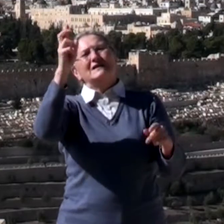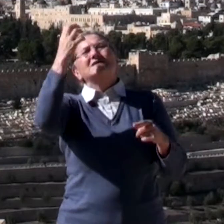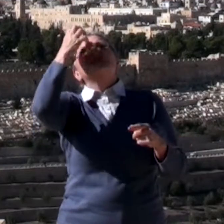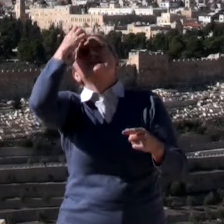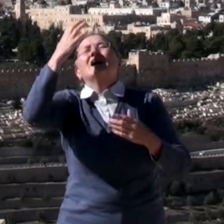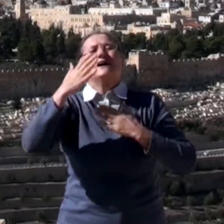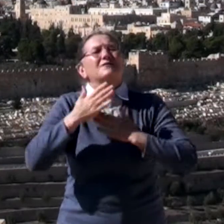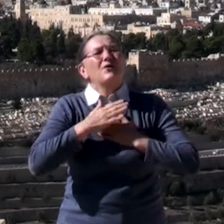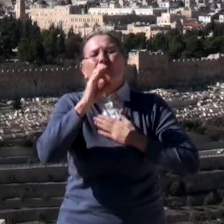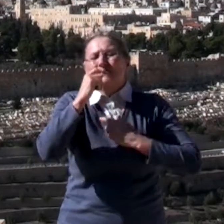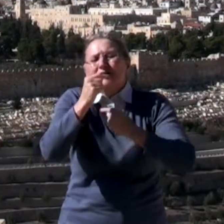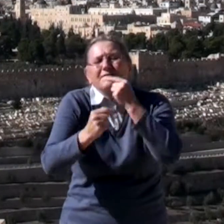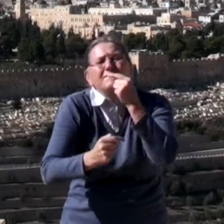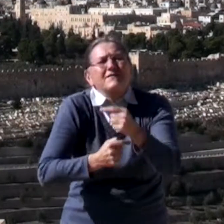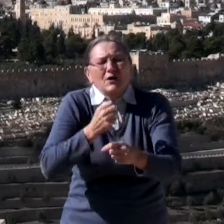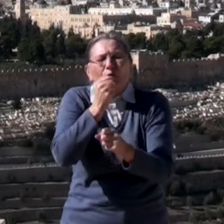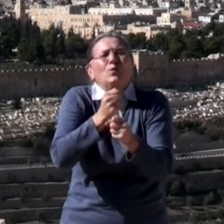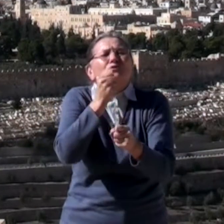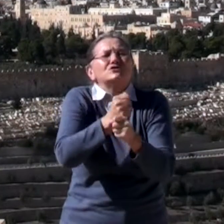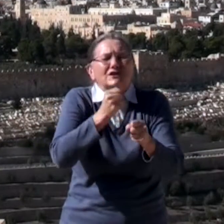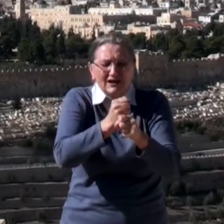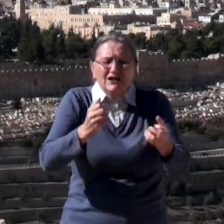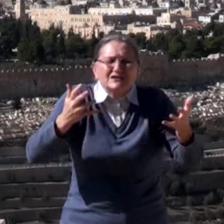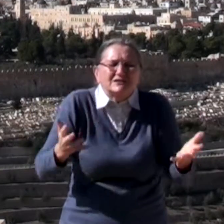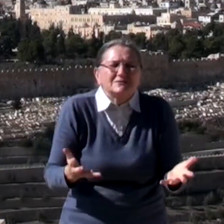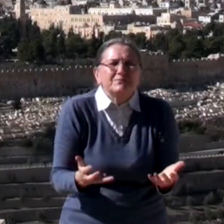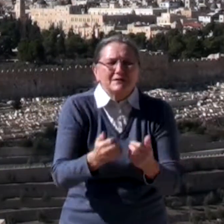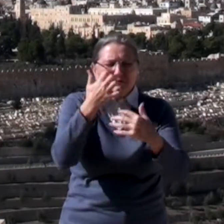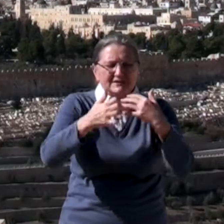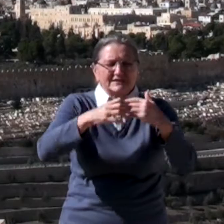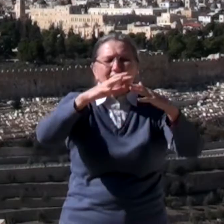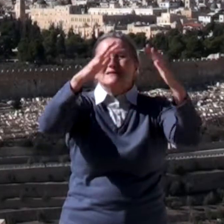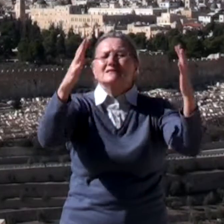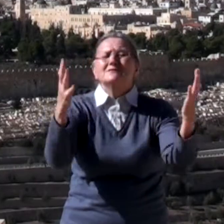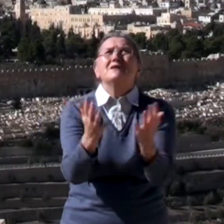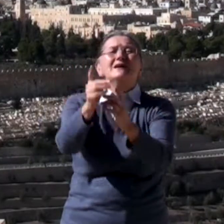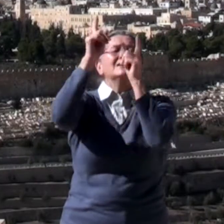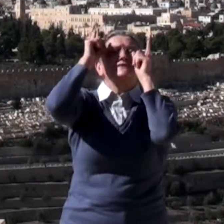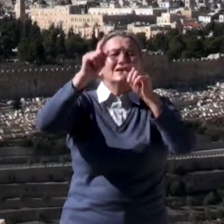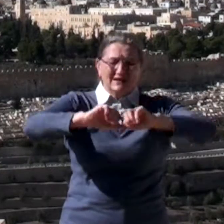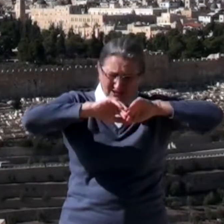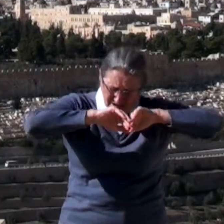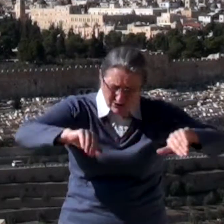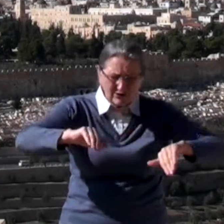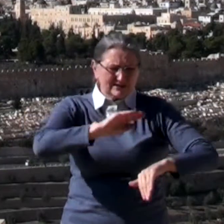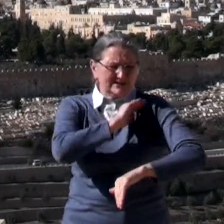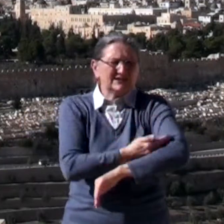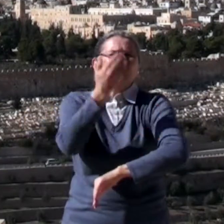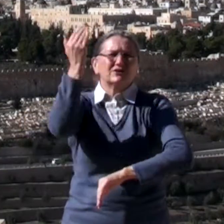Царь мой от века, устрояющий спасение посреди земли. Ты расторг силою Твоею